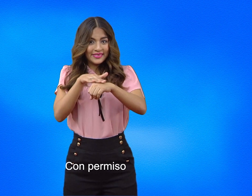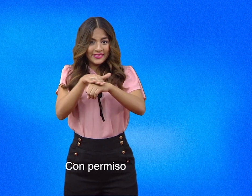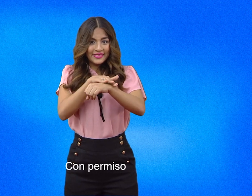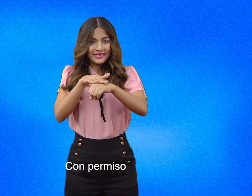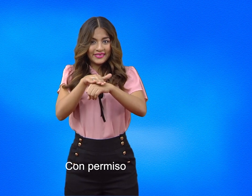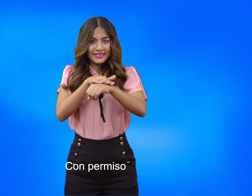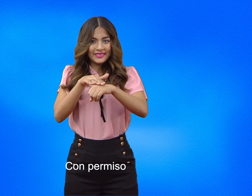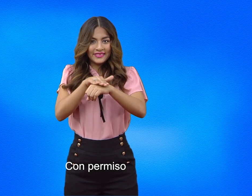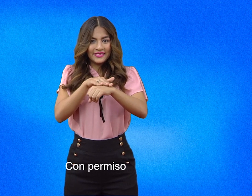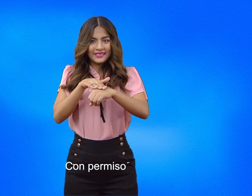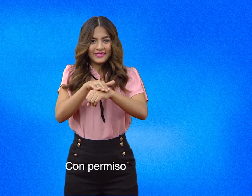Con permiso.